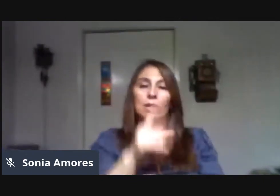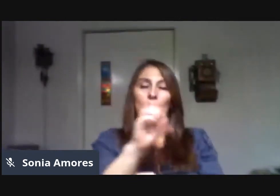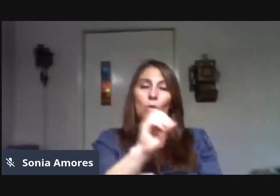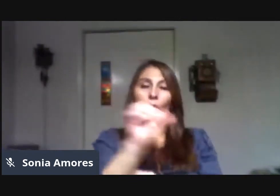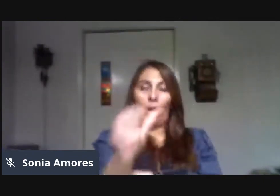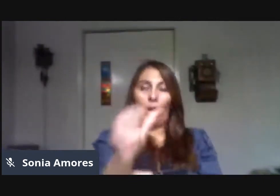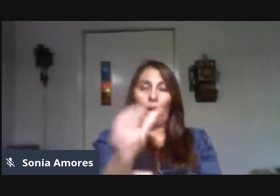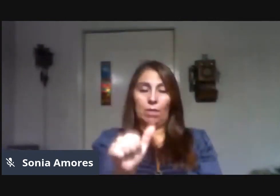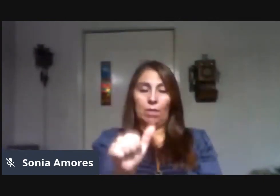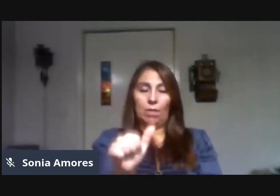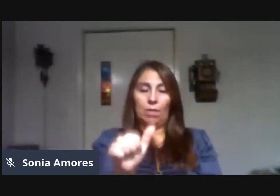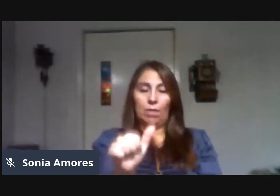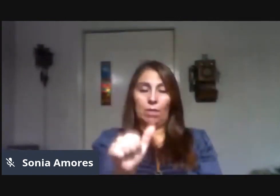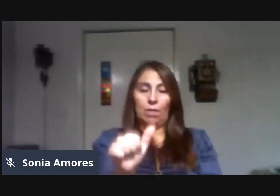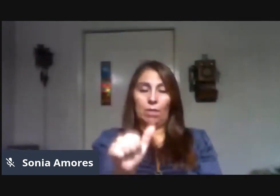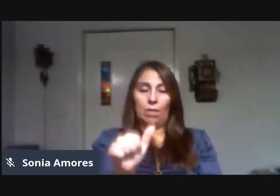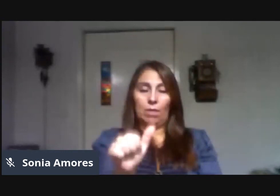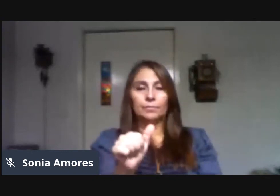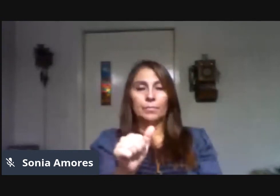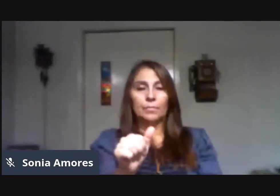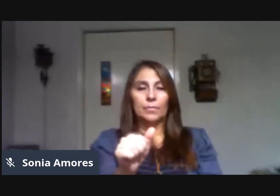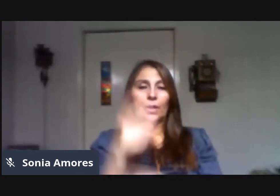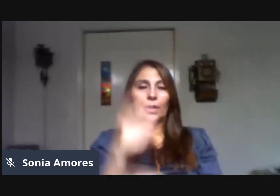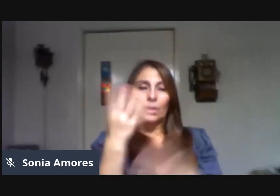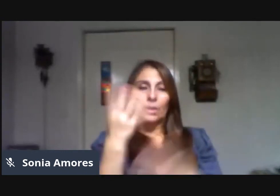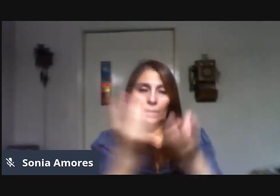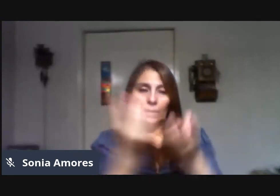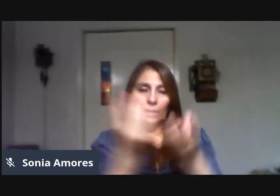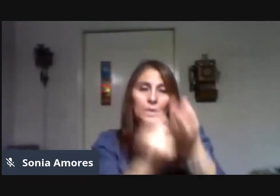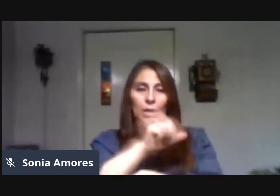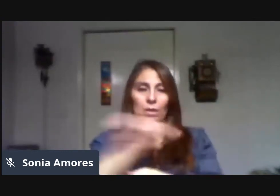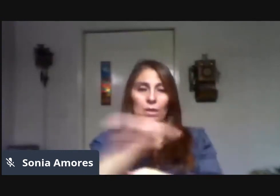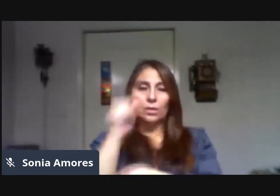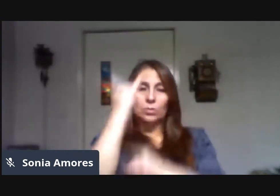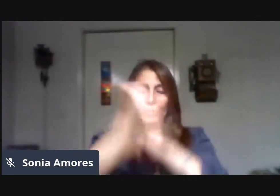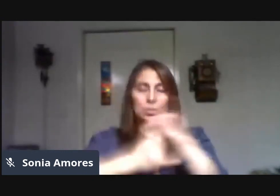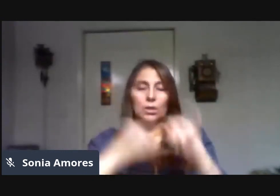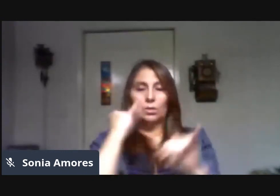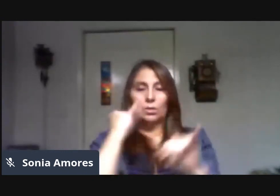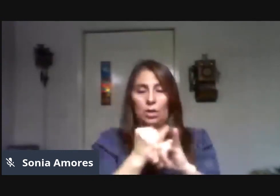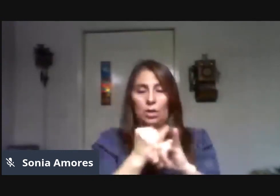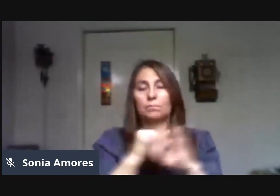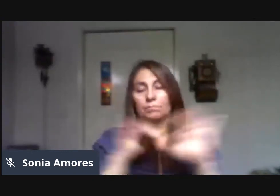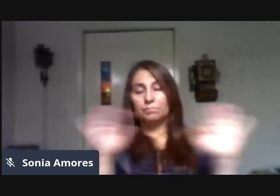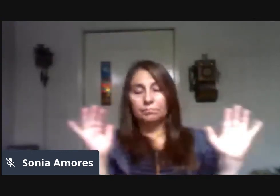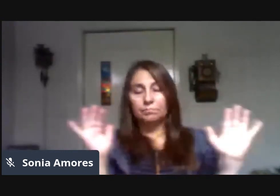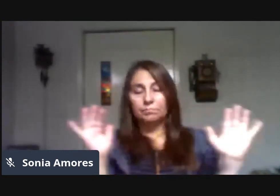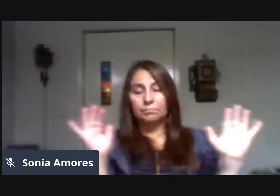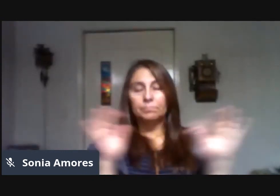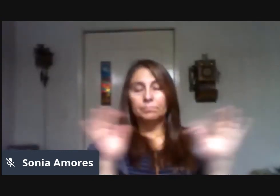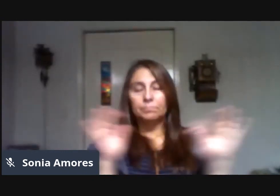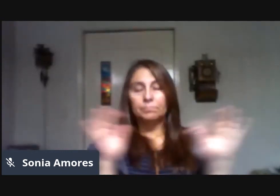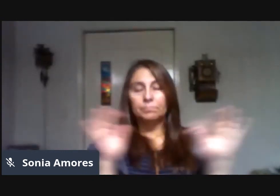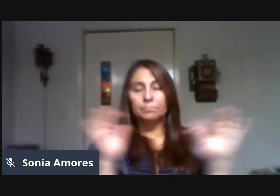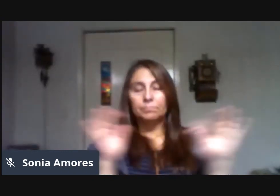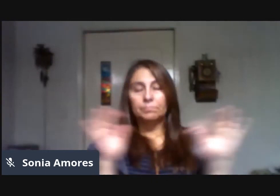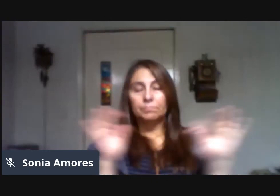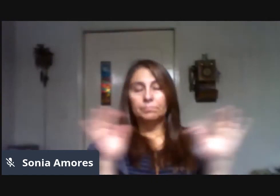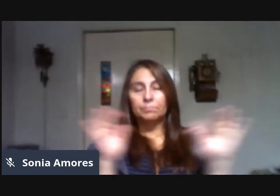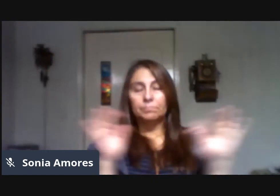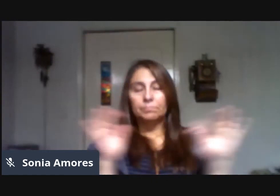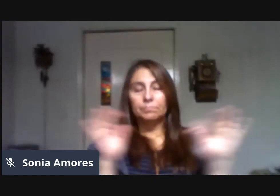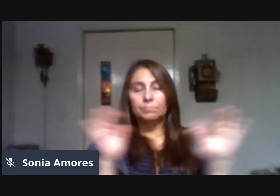genocidio en términos de la categoría del derecho internacional, ¿sí? Del derecho internacional. En